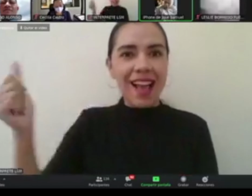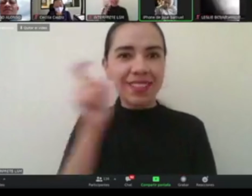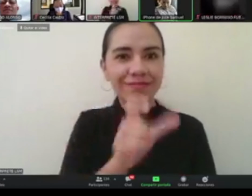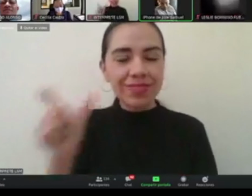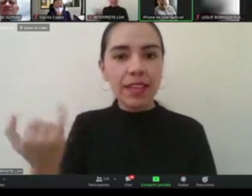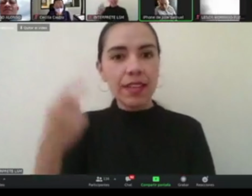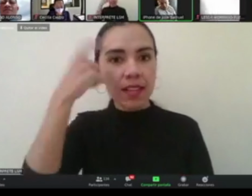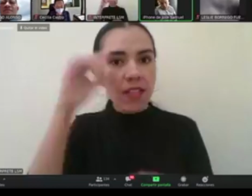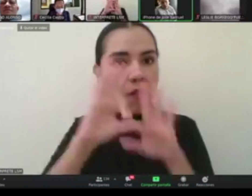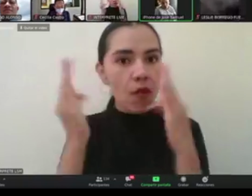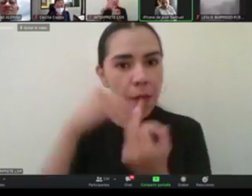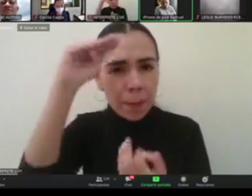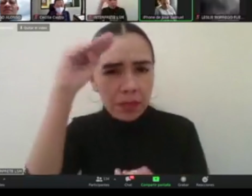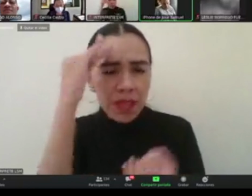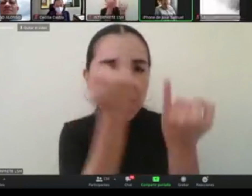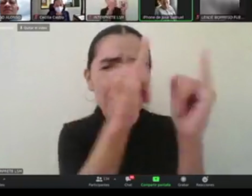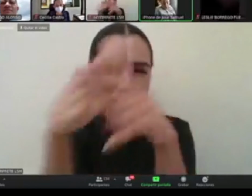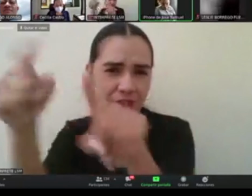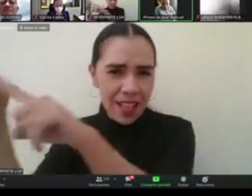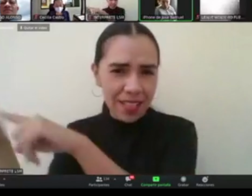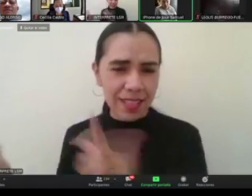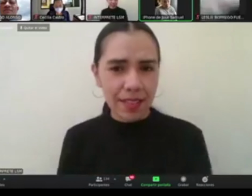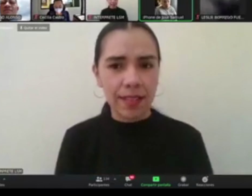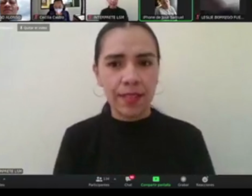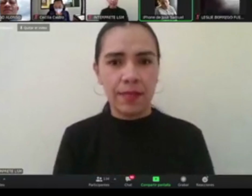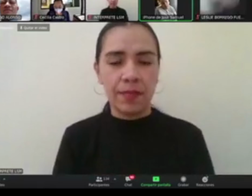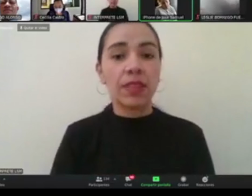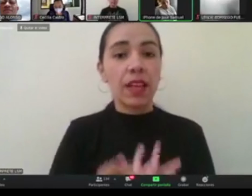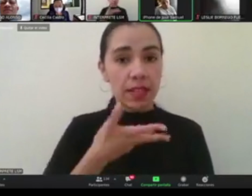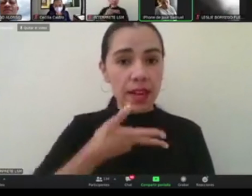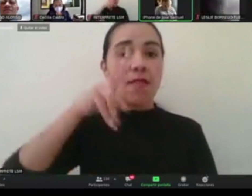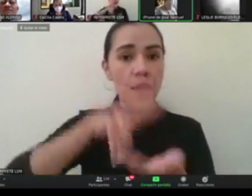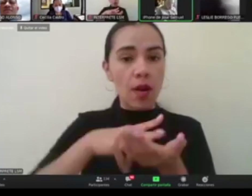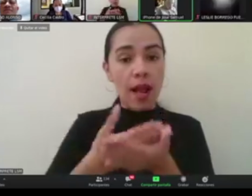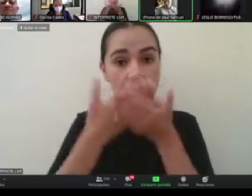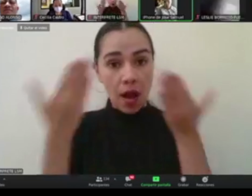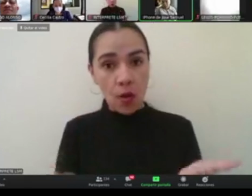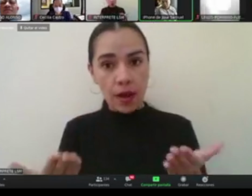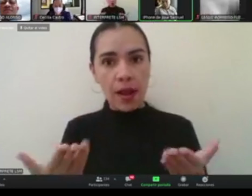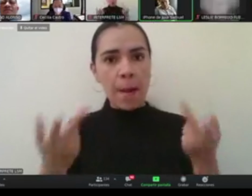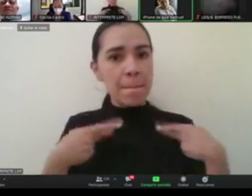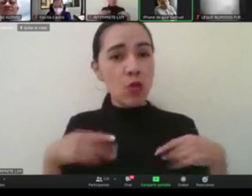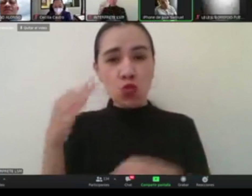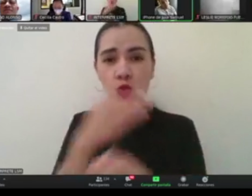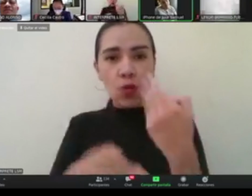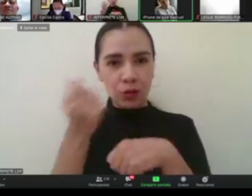en eso es donde se le otorga valor a lo que somos como sociedad, ¿ya?